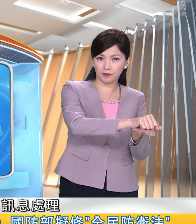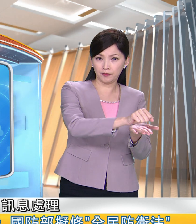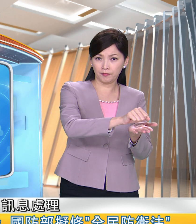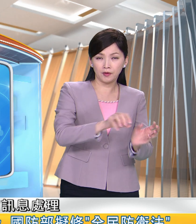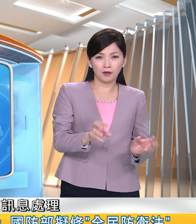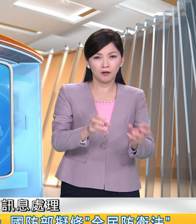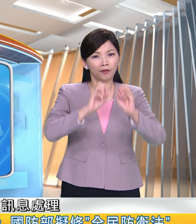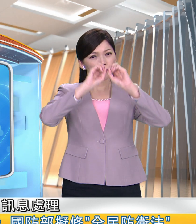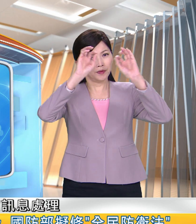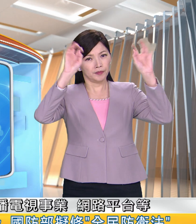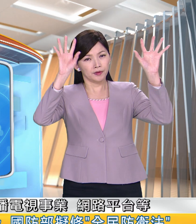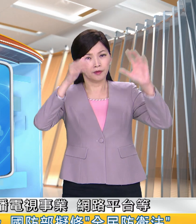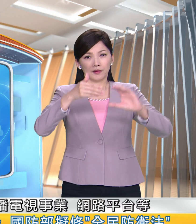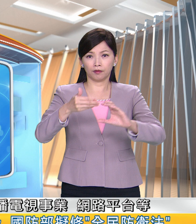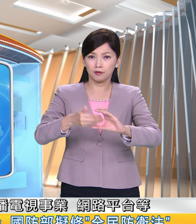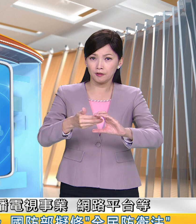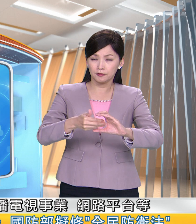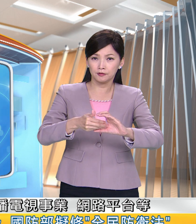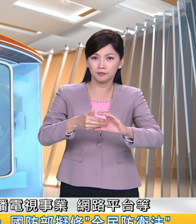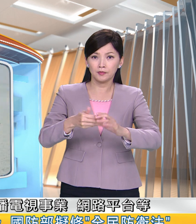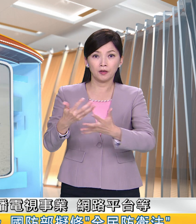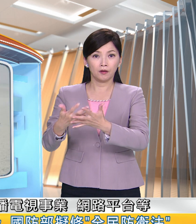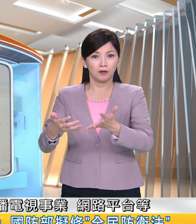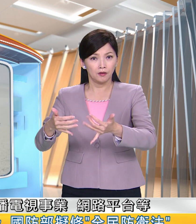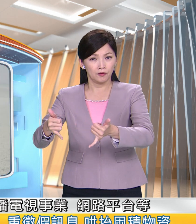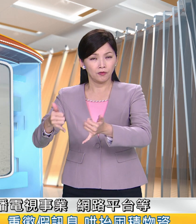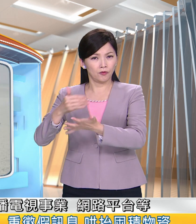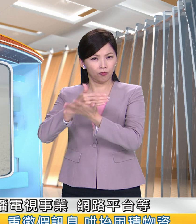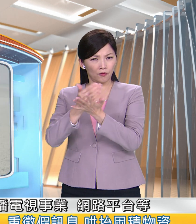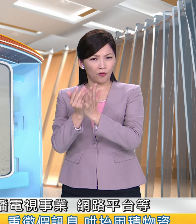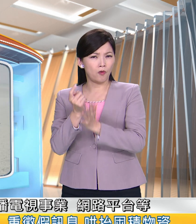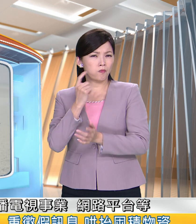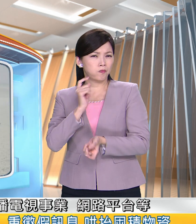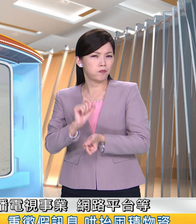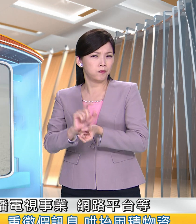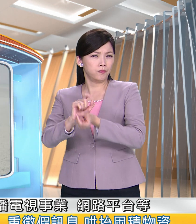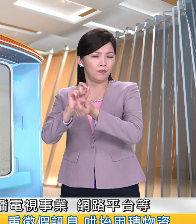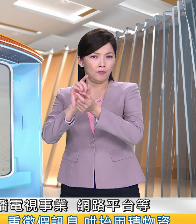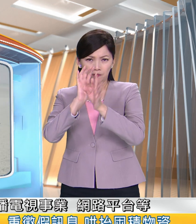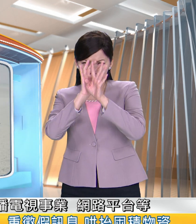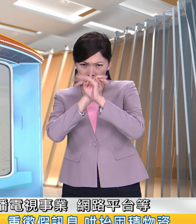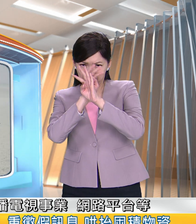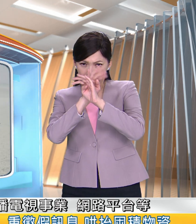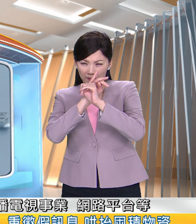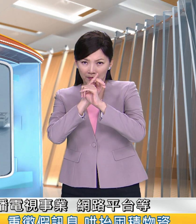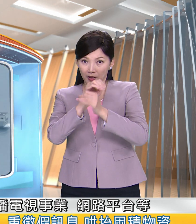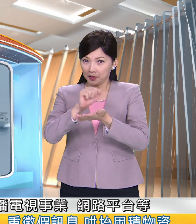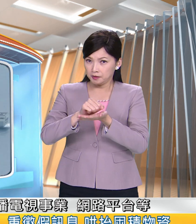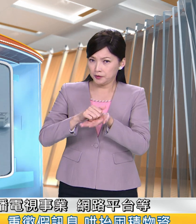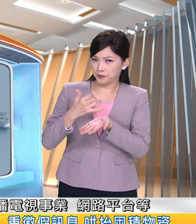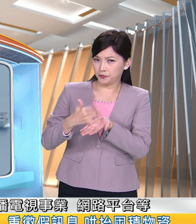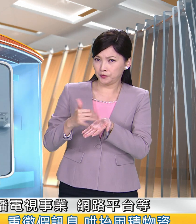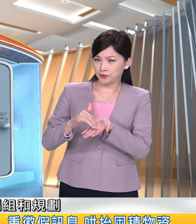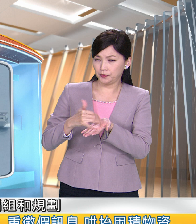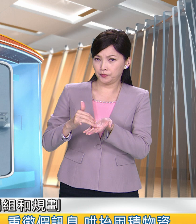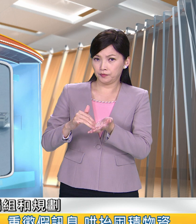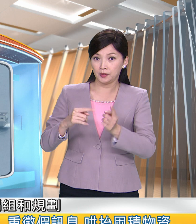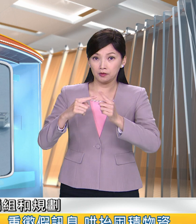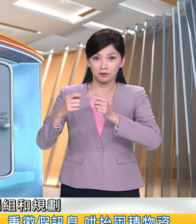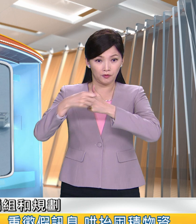理，应对出版事业、广播电视事业、网络平台等，实施